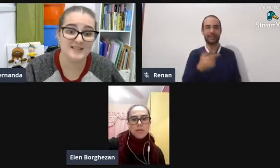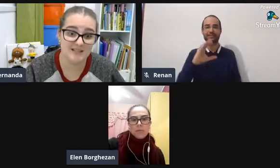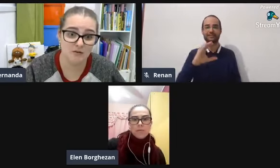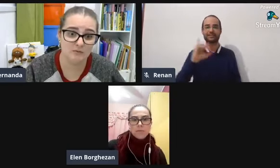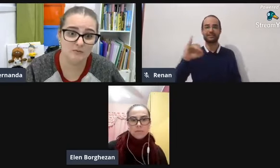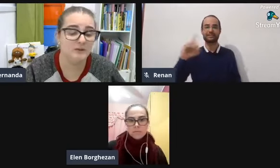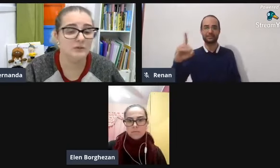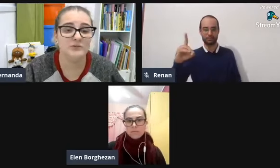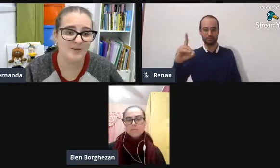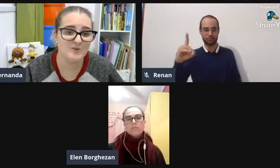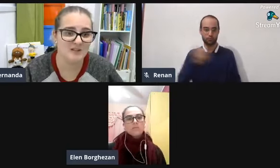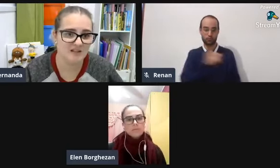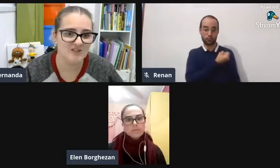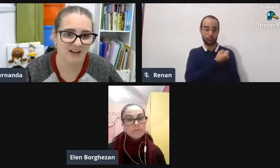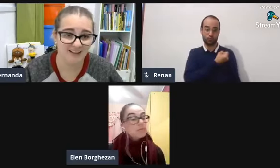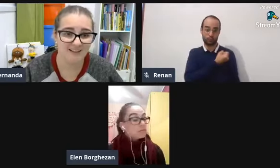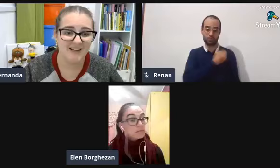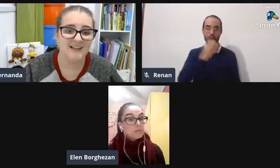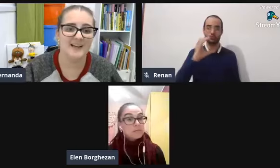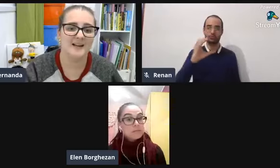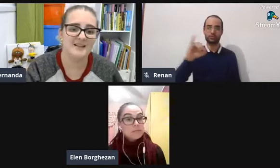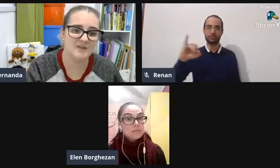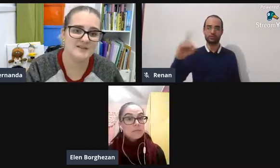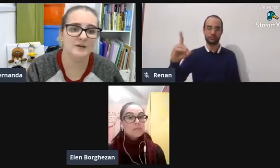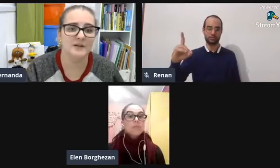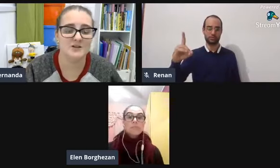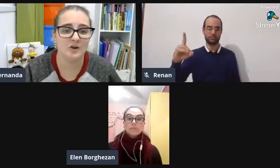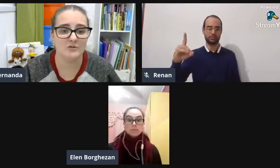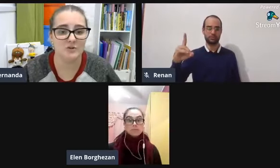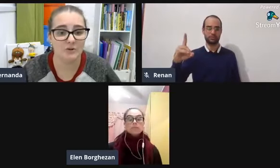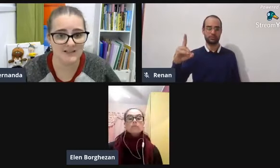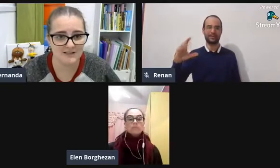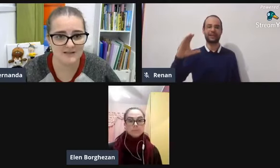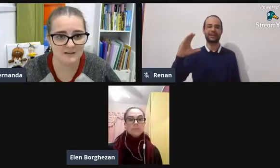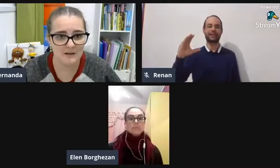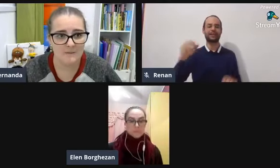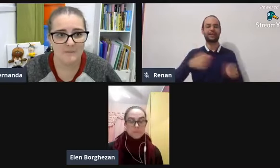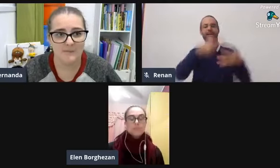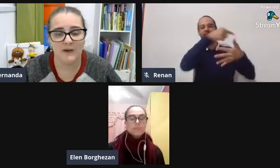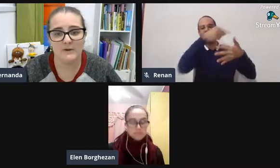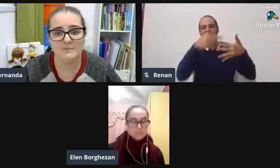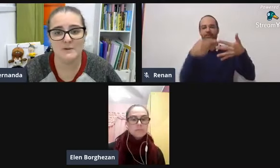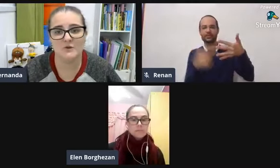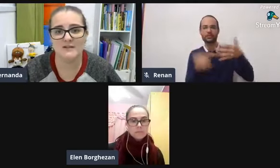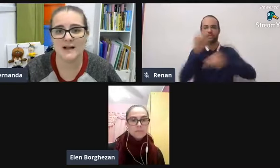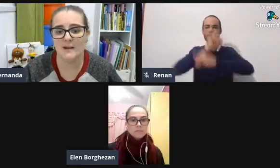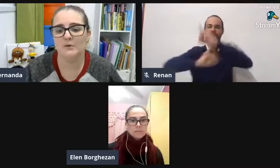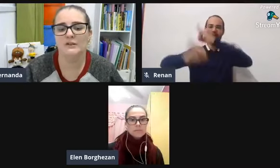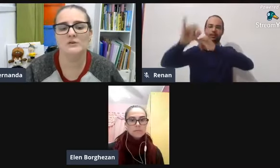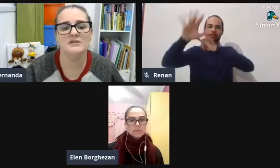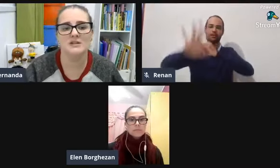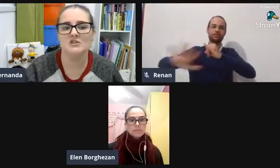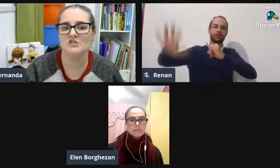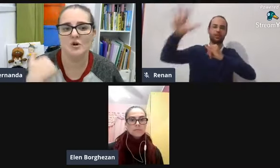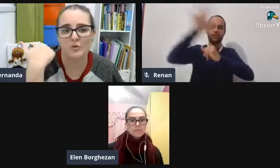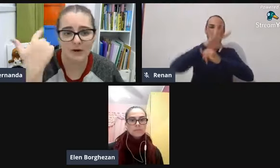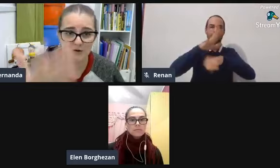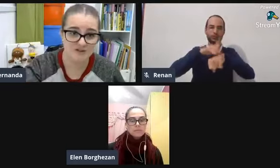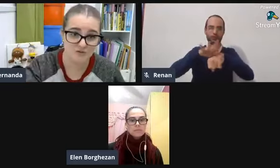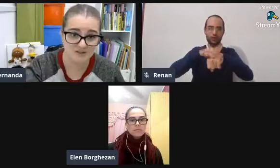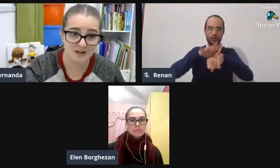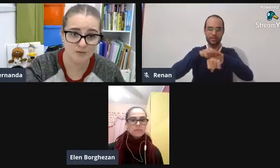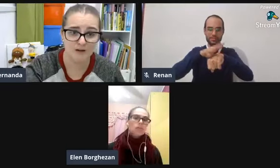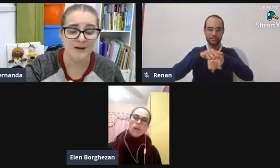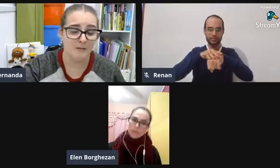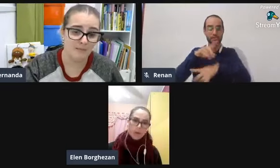No Brasil, não tem o CID, né? Que é a Classificação Internacional de Doenças. Então, as pessoas acabam tendo CID de alguma